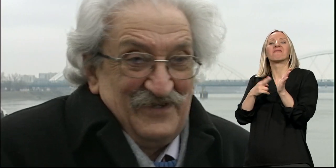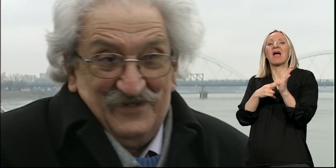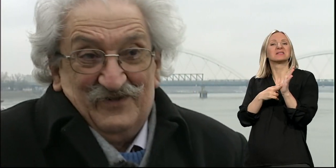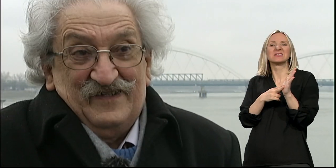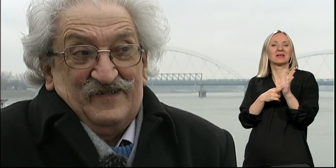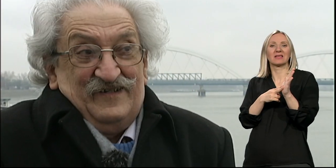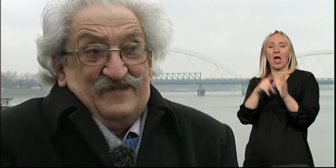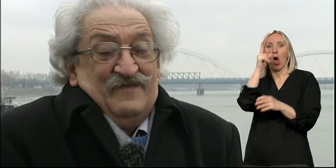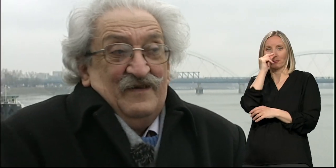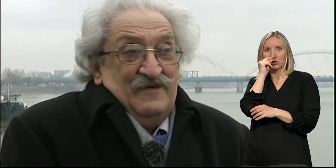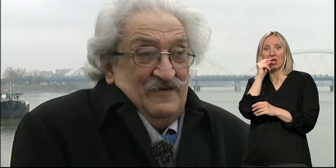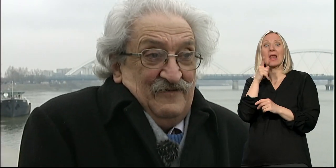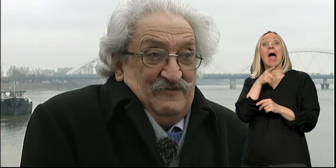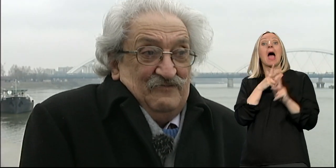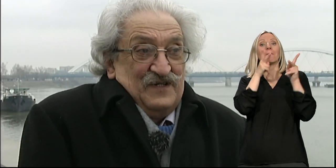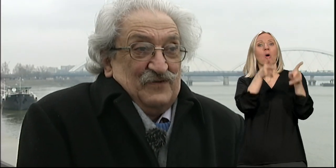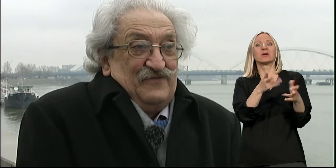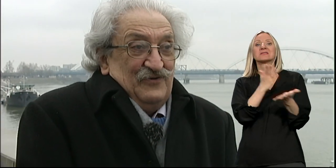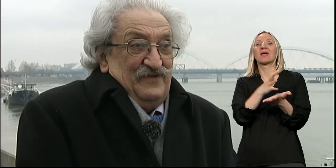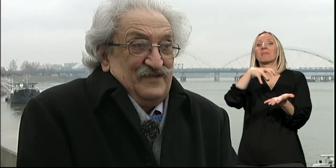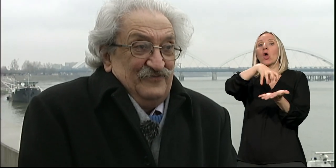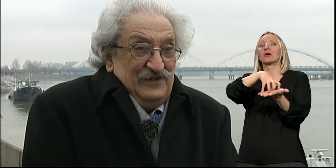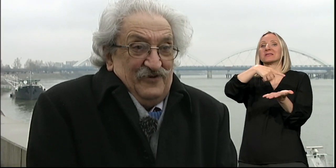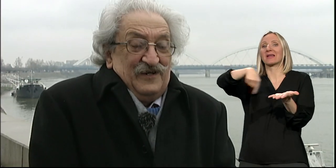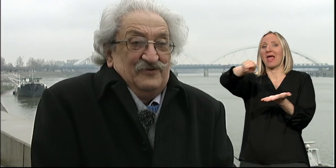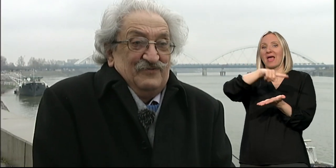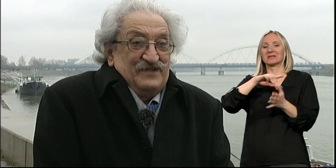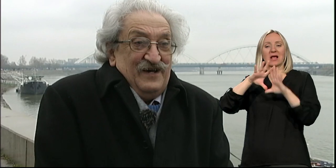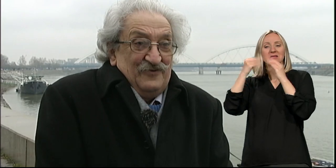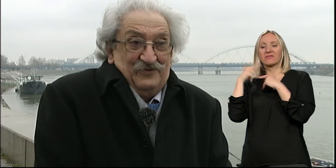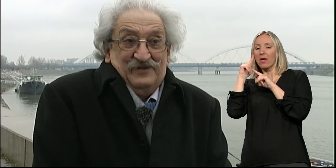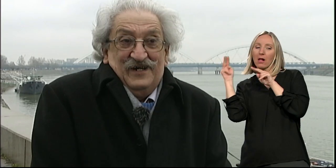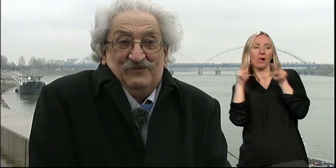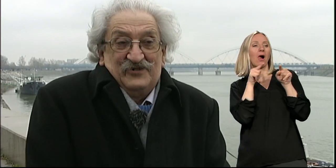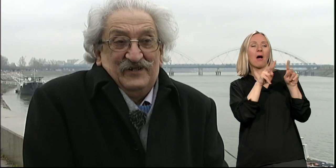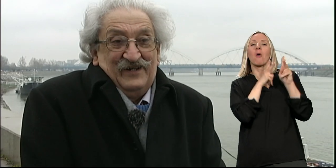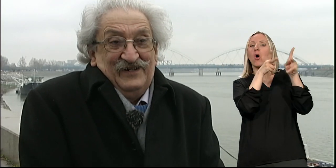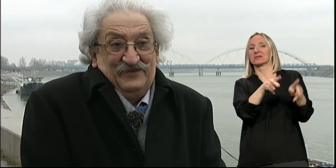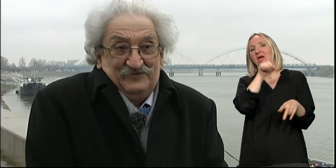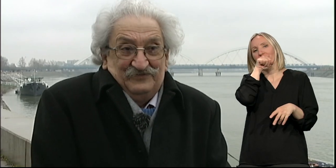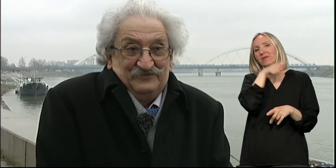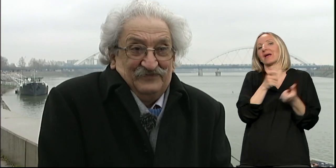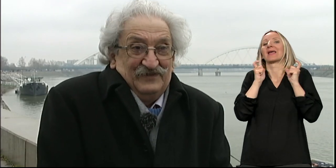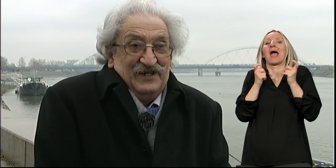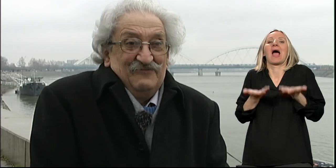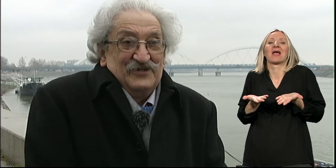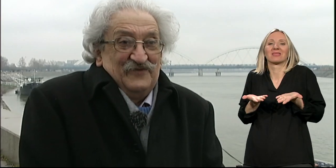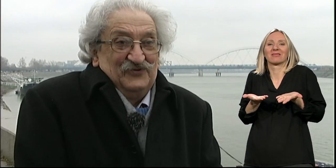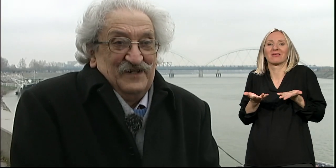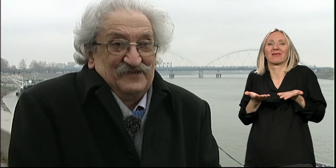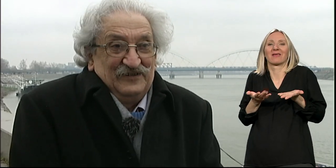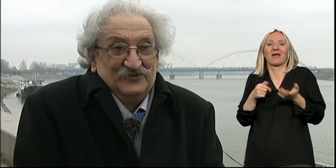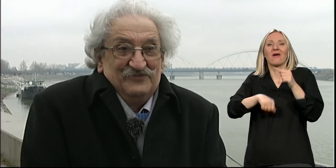bila opština Mostar-Srez. Mi smo svi u Nevesinju bili okrenuti Mostaru, to je najbliži grad,